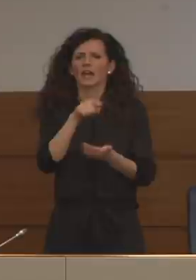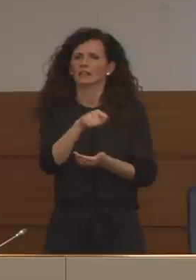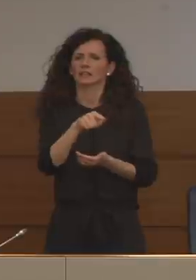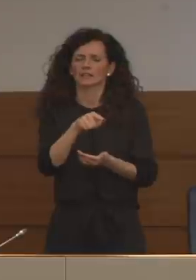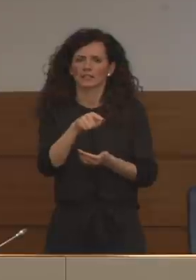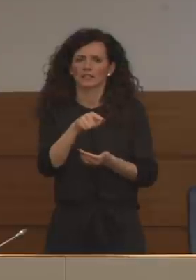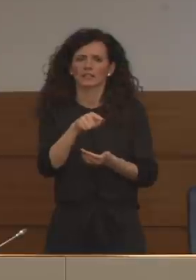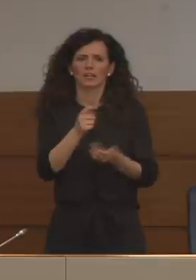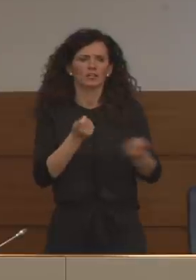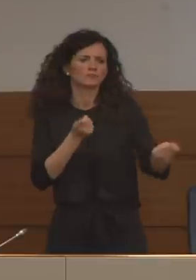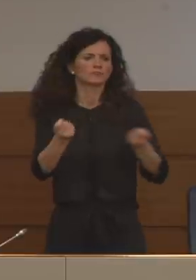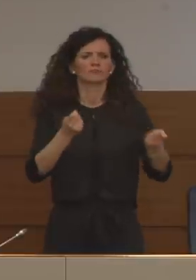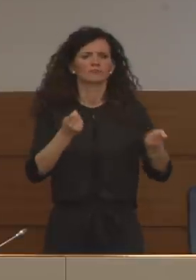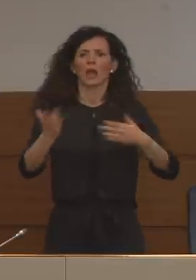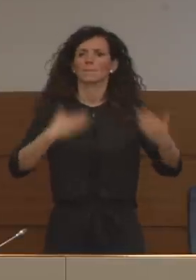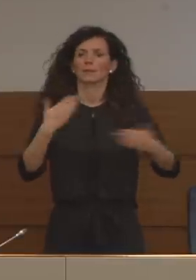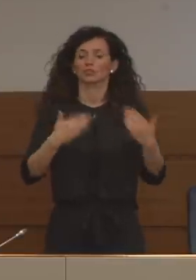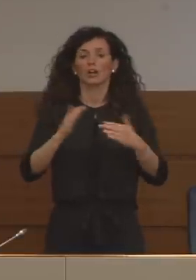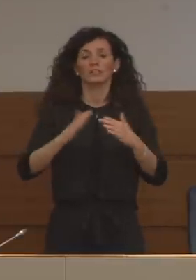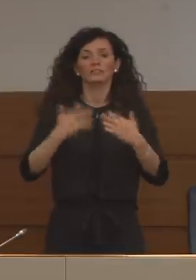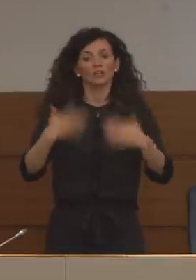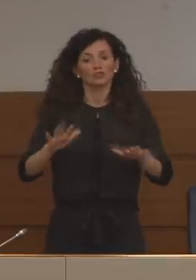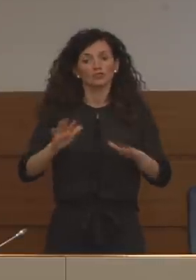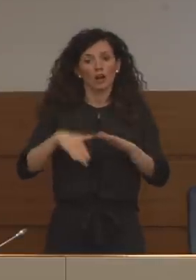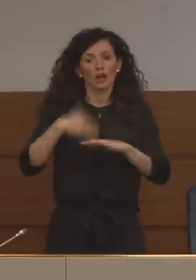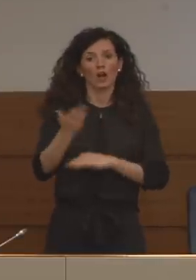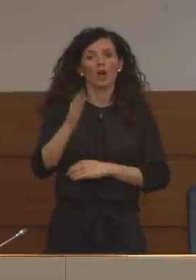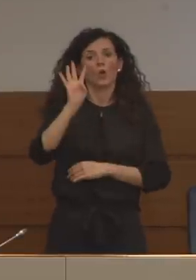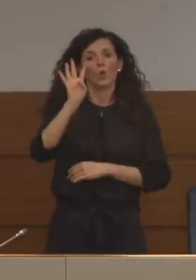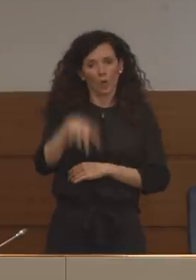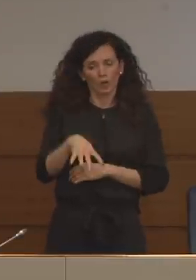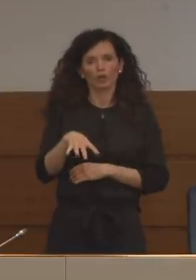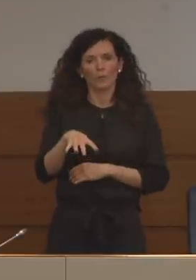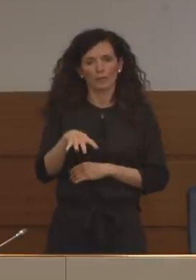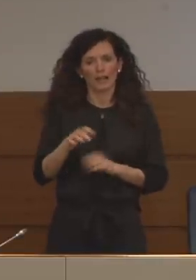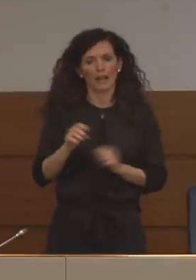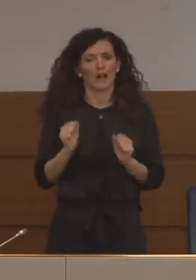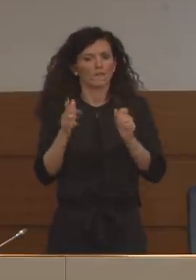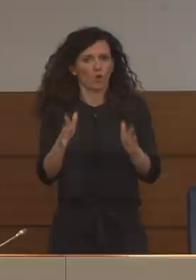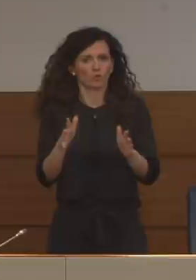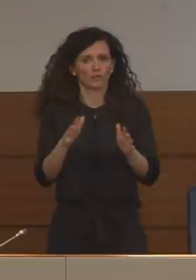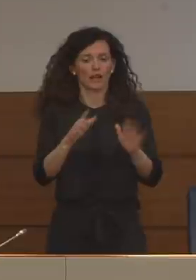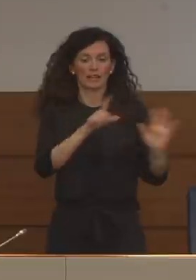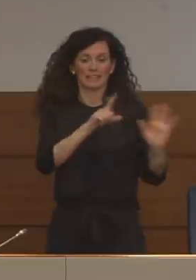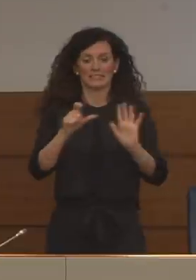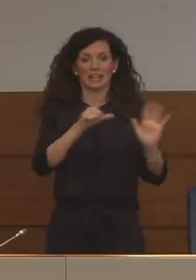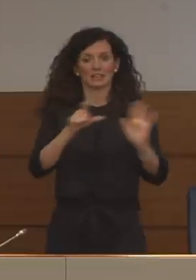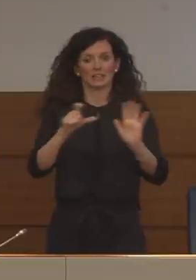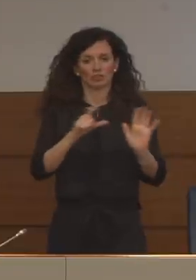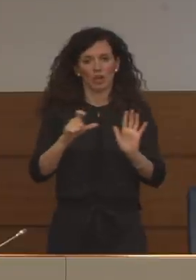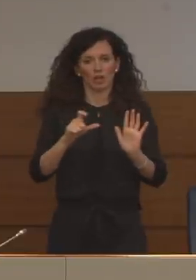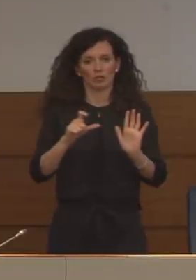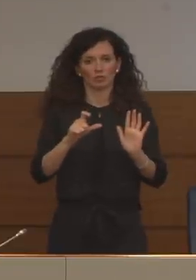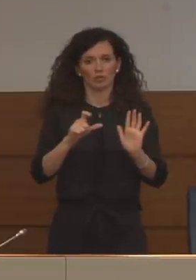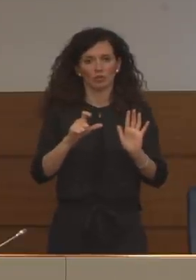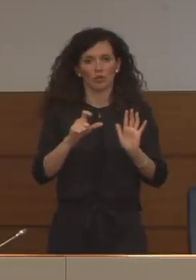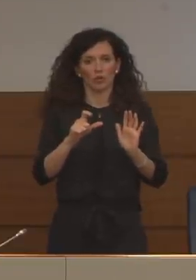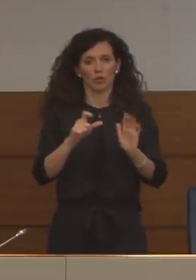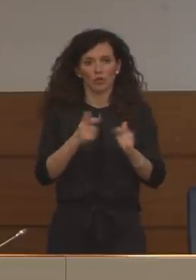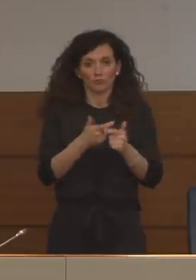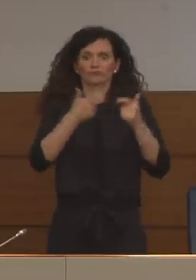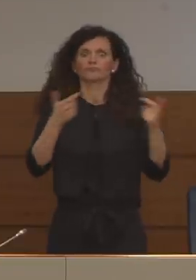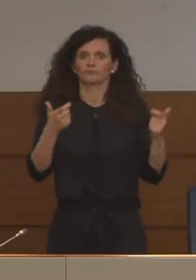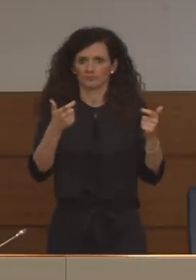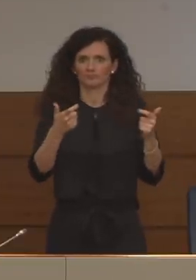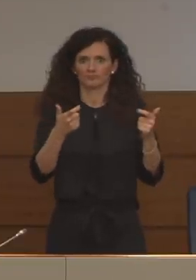di gestione dell'emergenza siamo oltre quattromila volontari 700 in più rispetto a